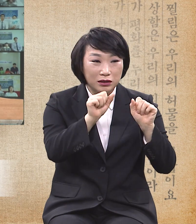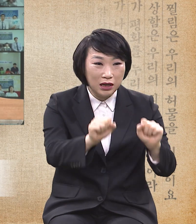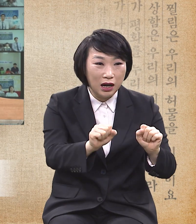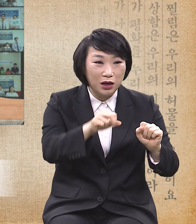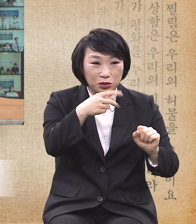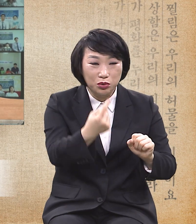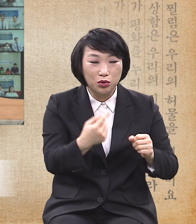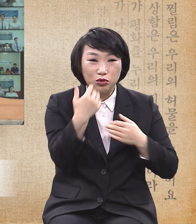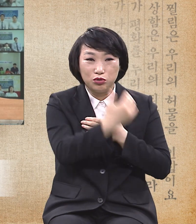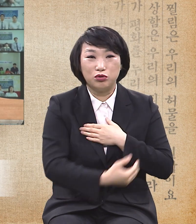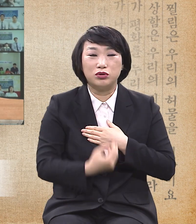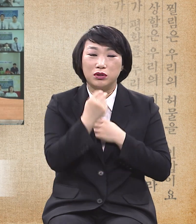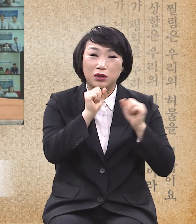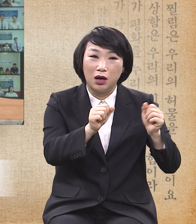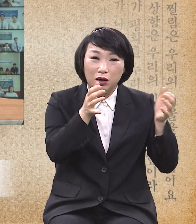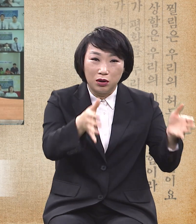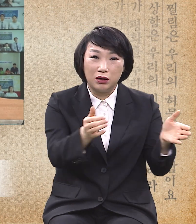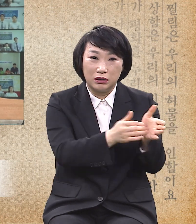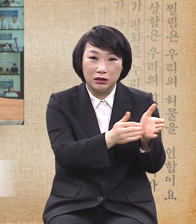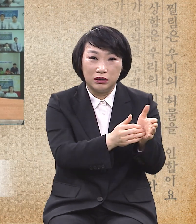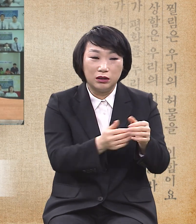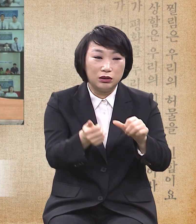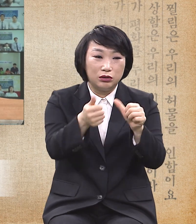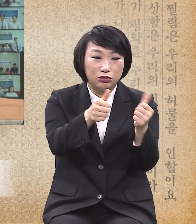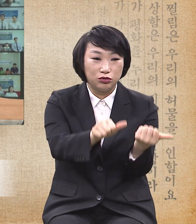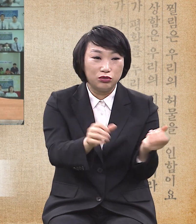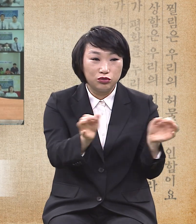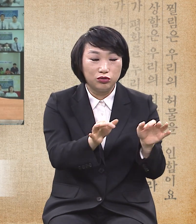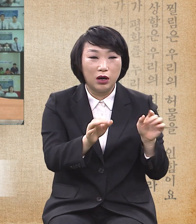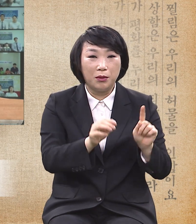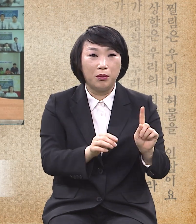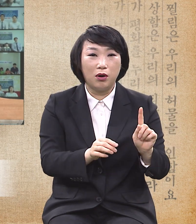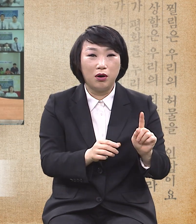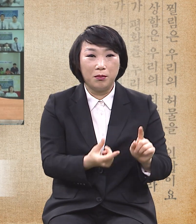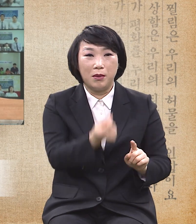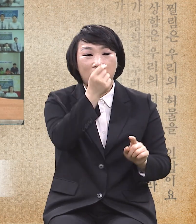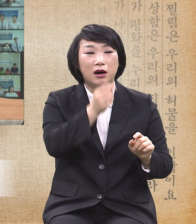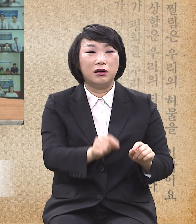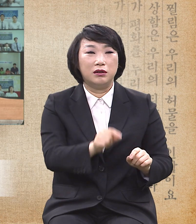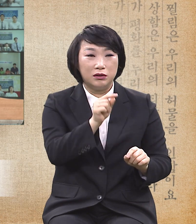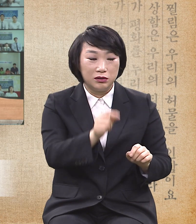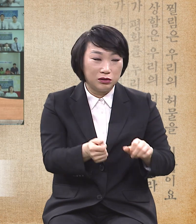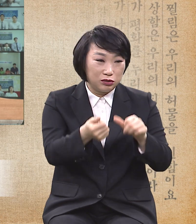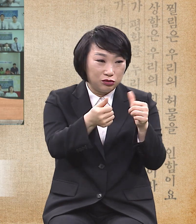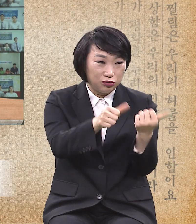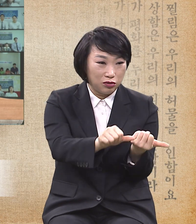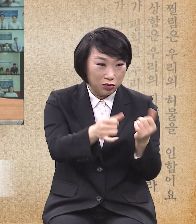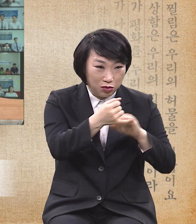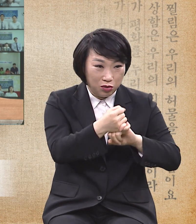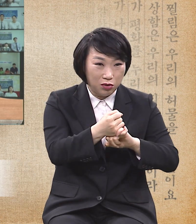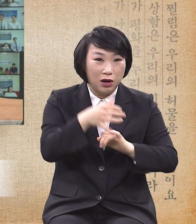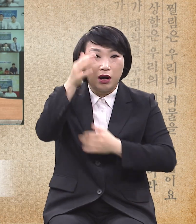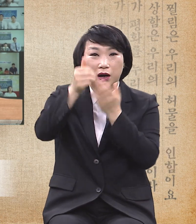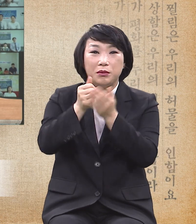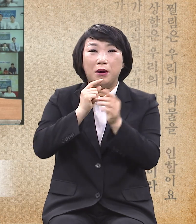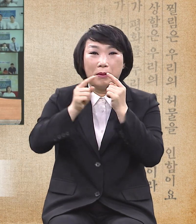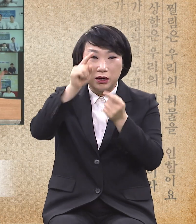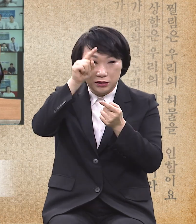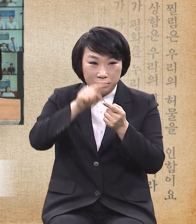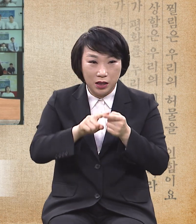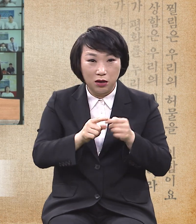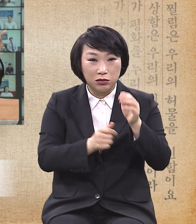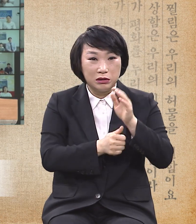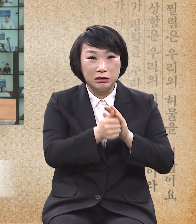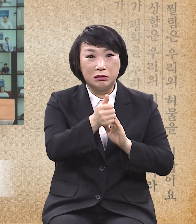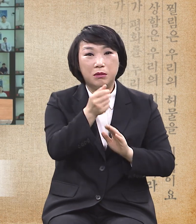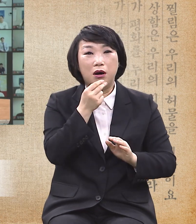살았다나 육신의 뿐, 죽는 순간에 바로 정령 죽으리라는 그 말대로